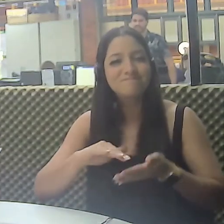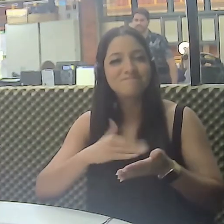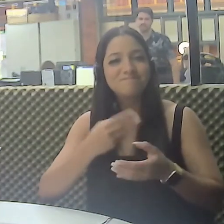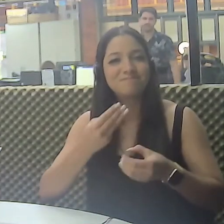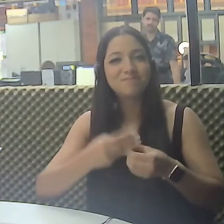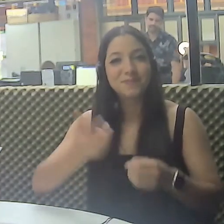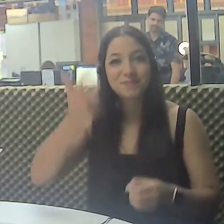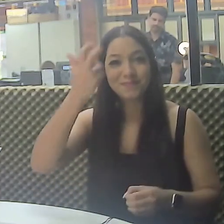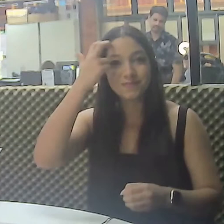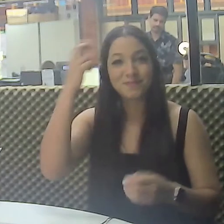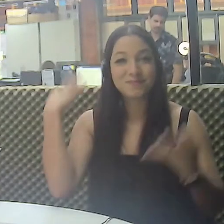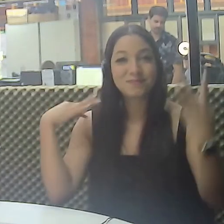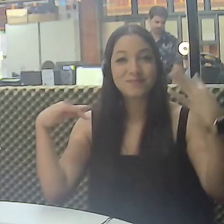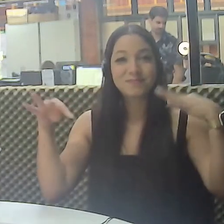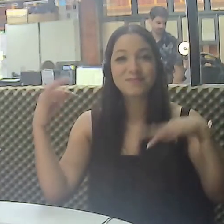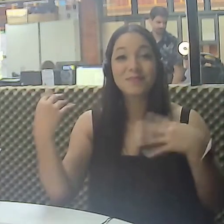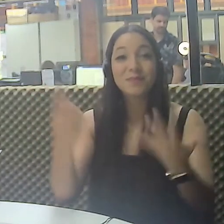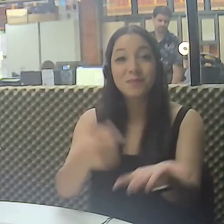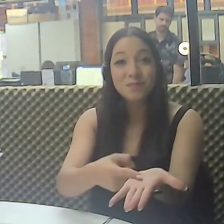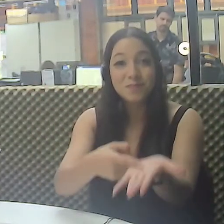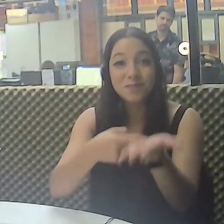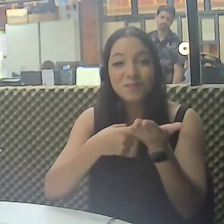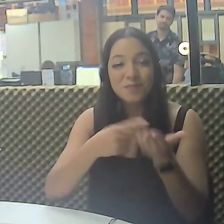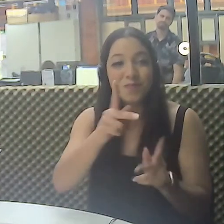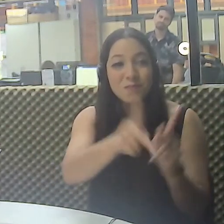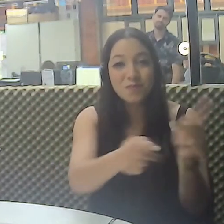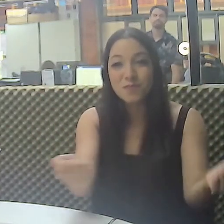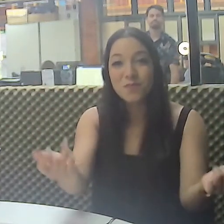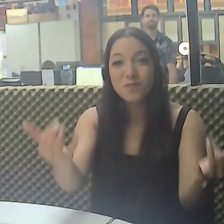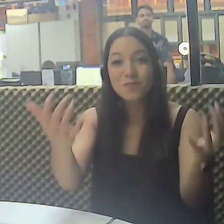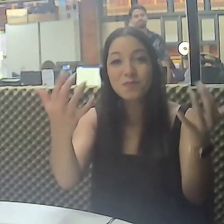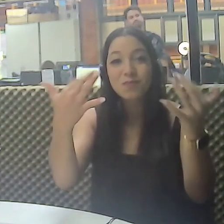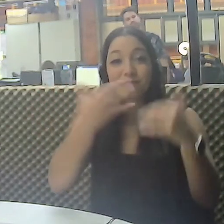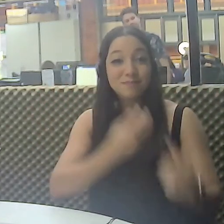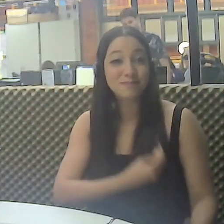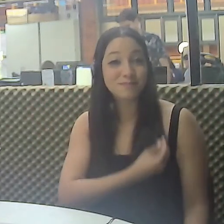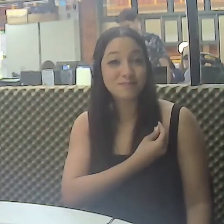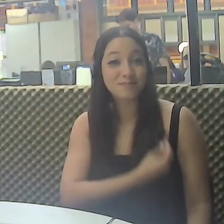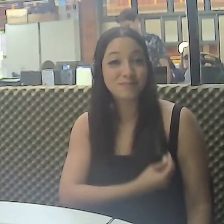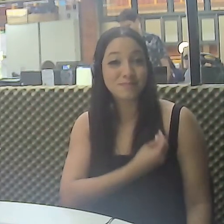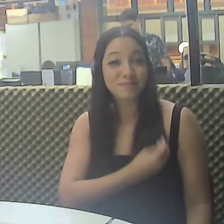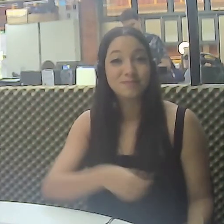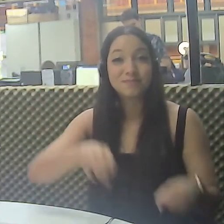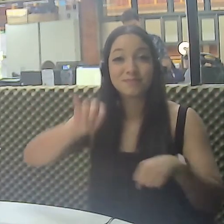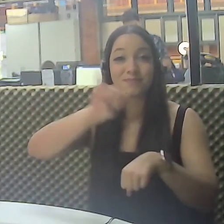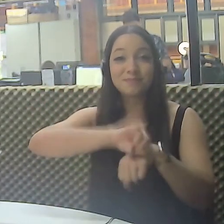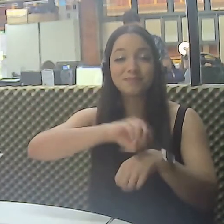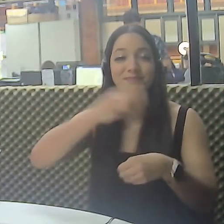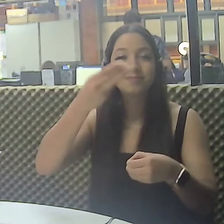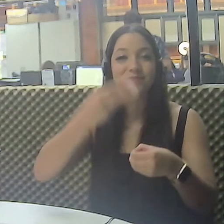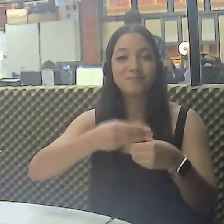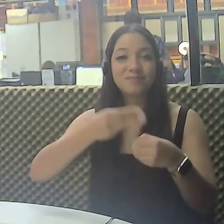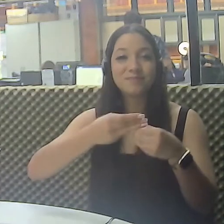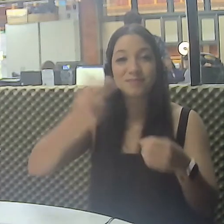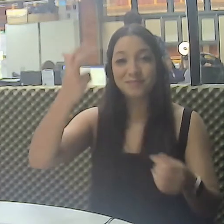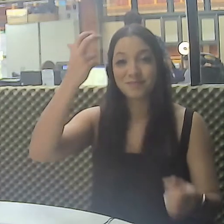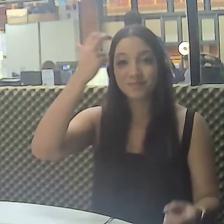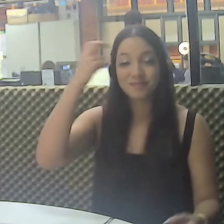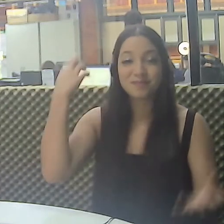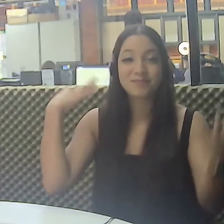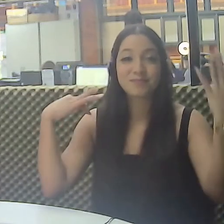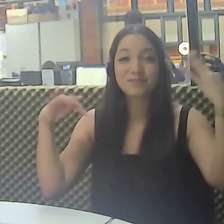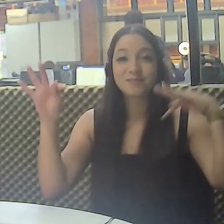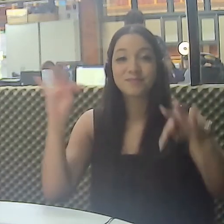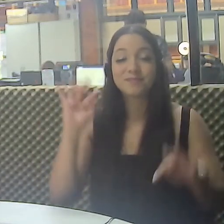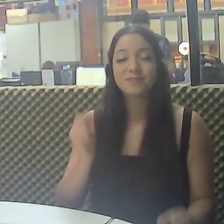de Cultura e Turismo quer convidar toda a população para que seja presente aqui no Centro Municipal de Cultura e Turismo,